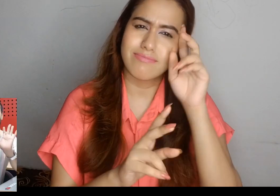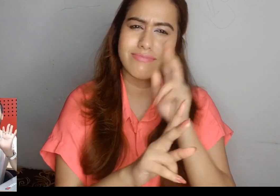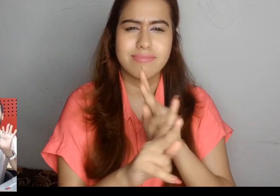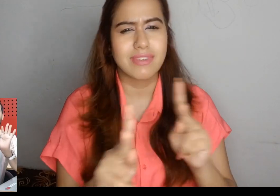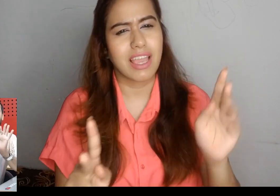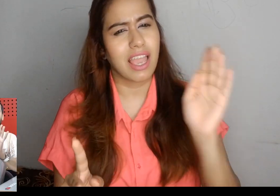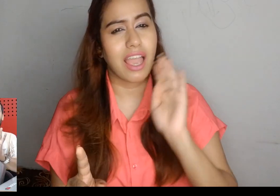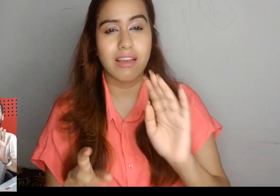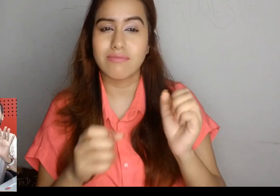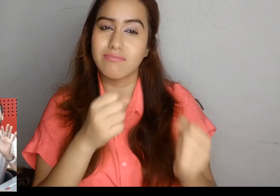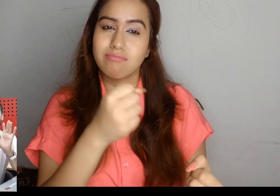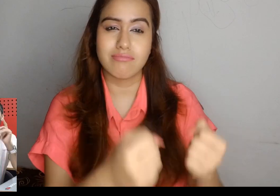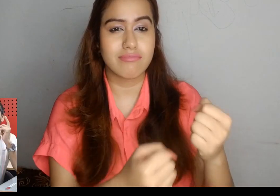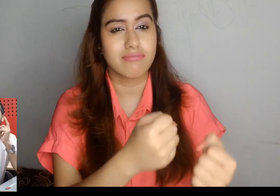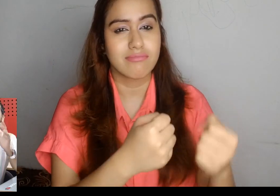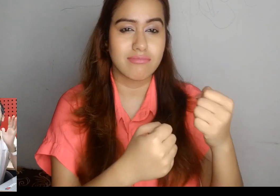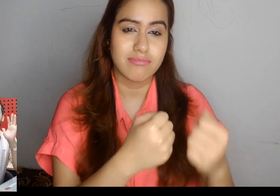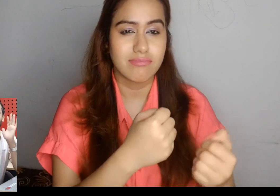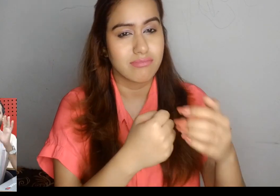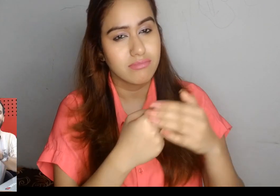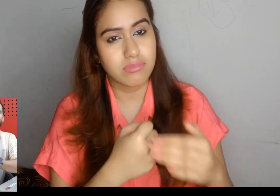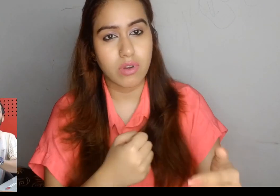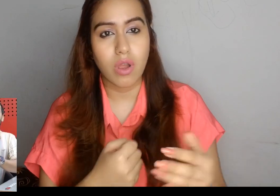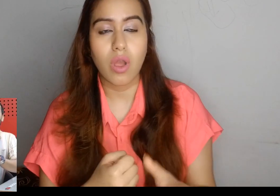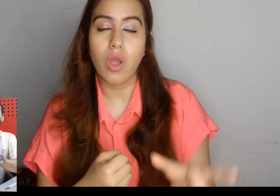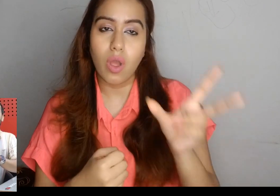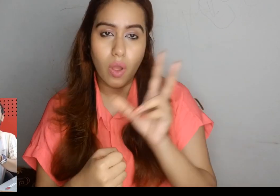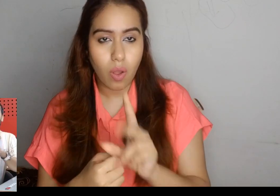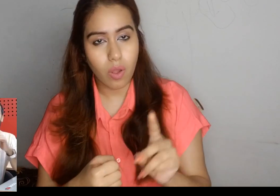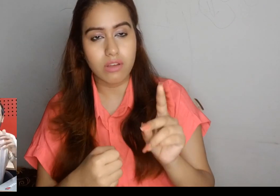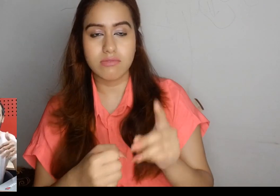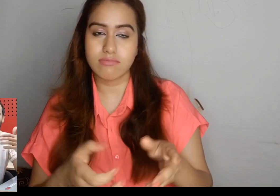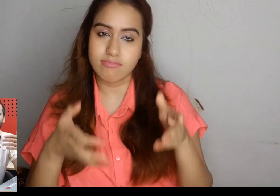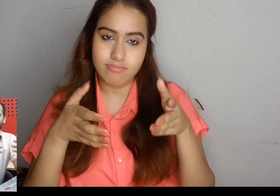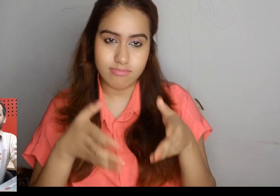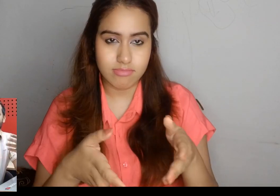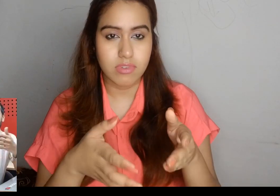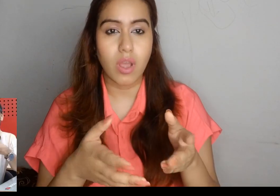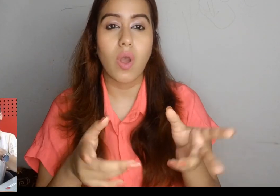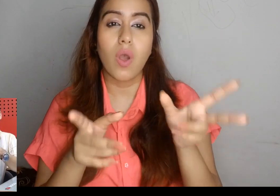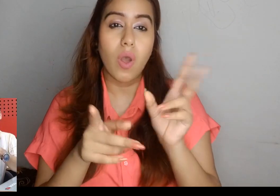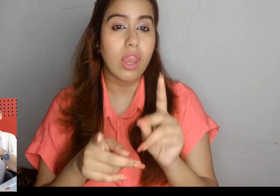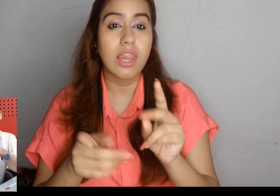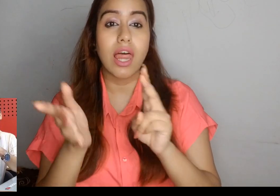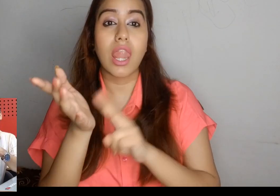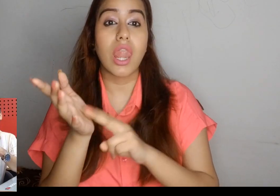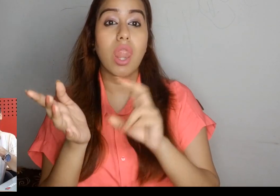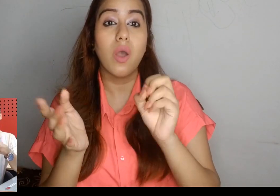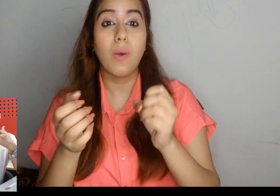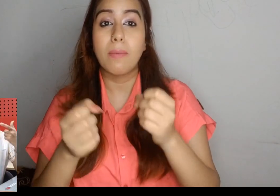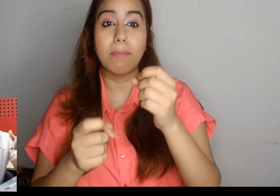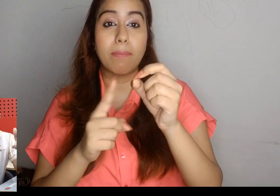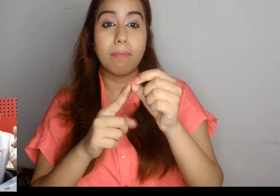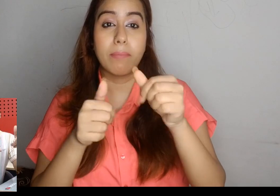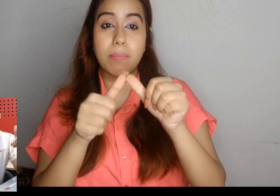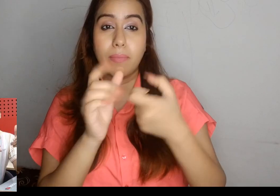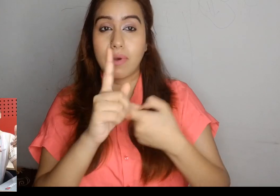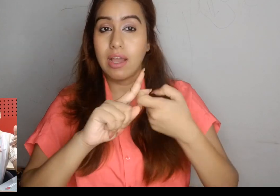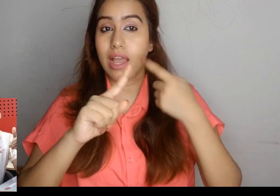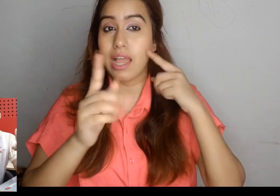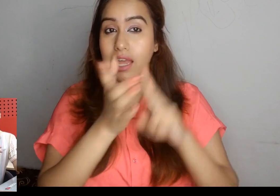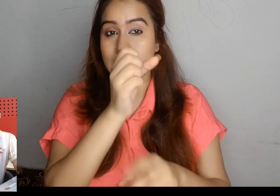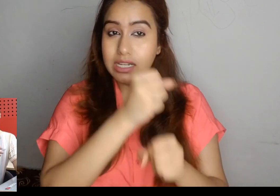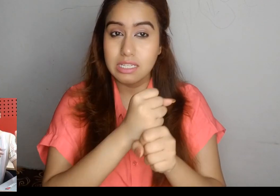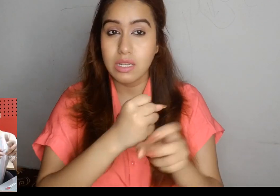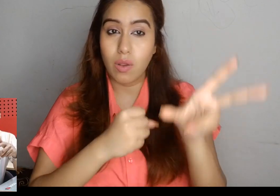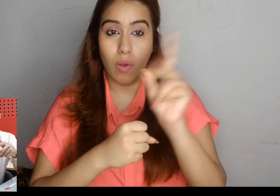वो मुस्कुराते हुए आराम से अपना गाना गुनगुनाते हुए चला रहे थे गाड़ी। एक दो सर्कल क्रॉस किए तो नो पार्किंग में से एक